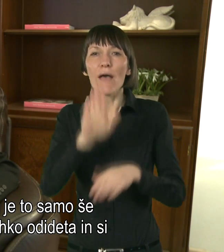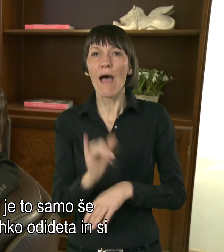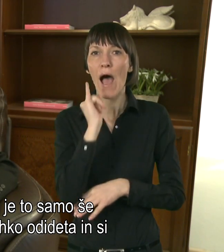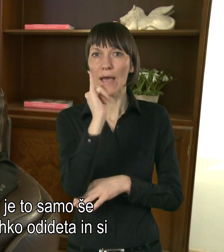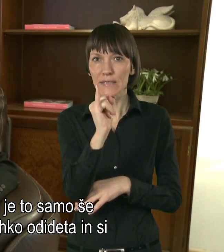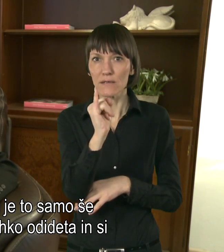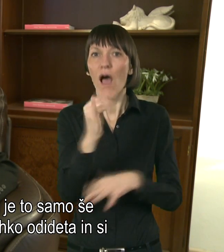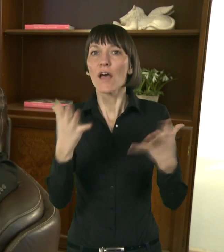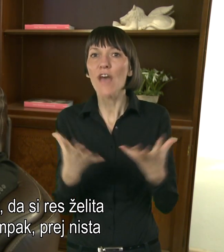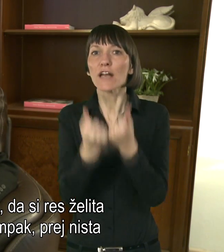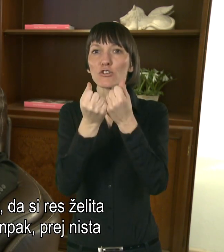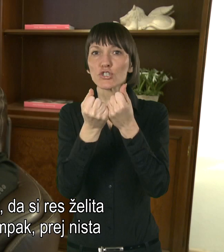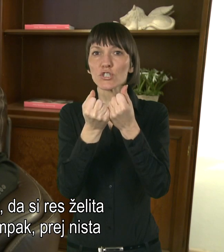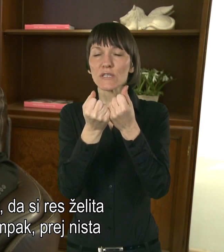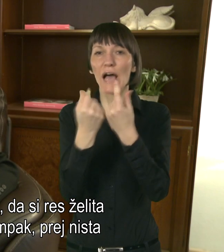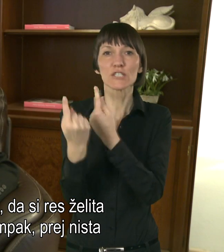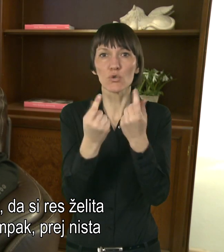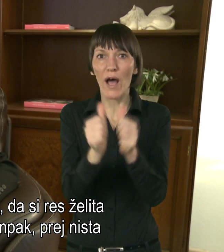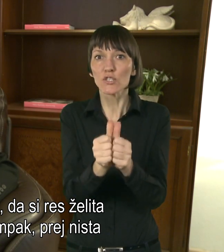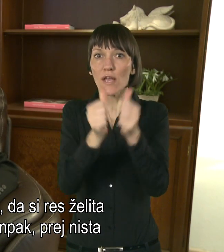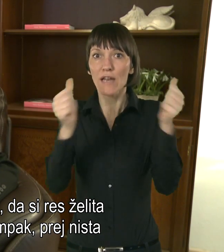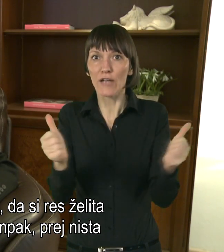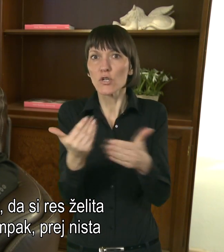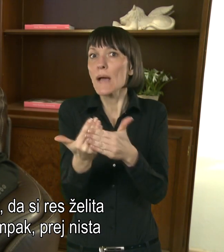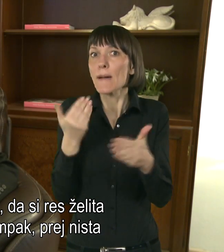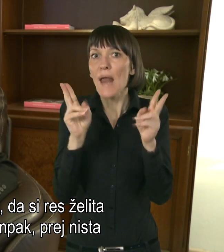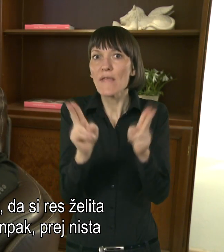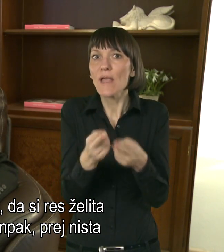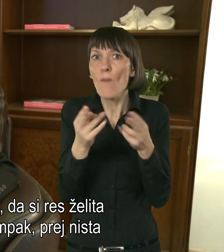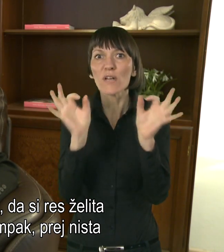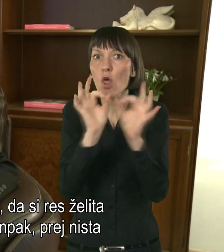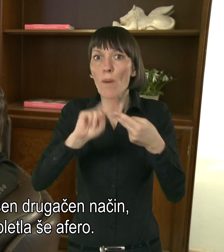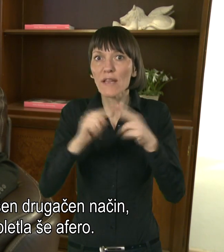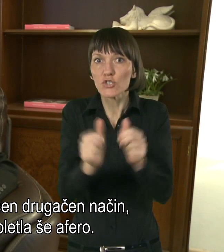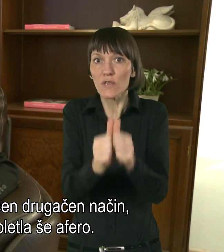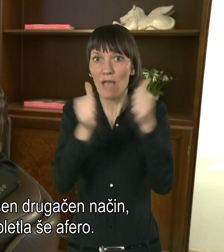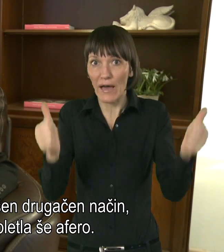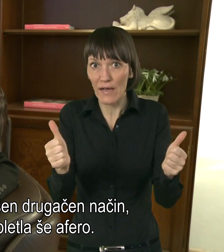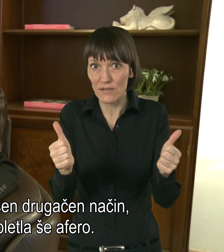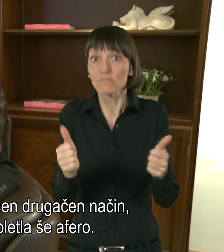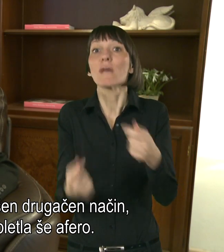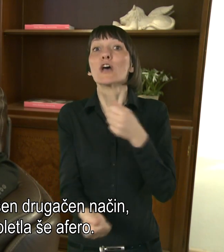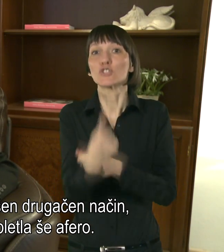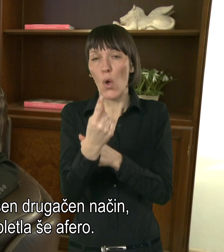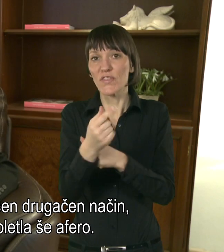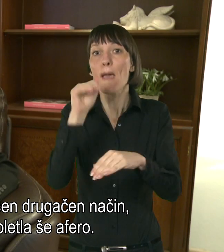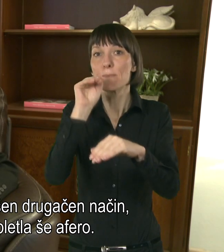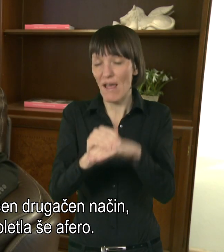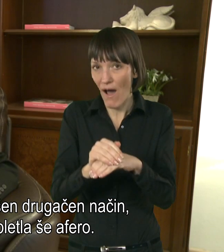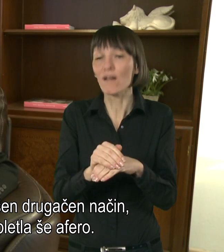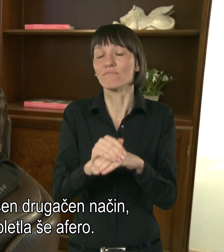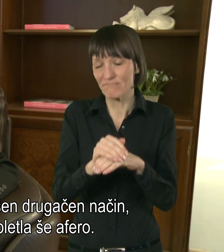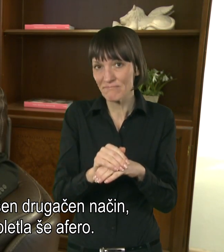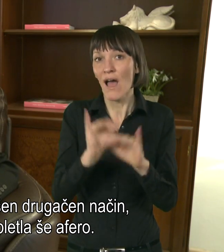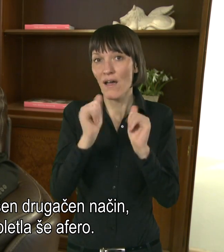da lahko odideta in da si zares priznata, da si res želita iti narazen, ampak prej nista zmogla na nekakšen drugačen način, kot da